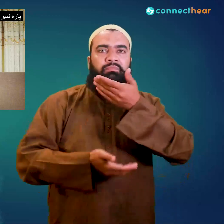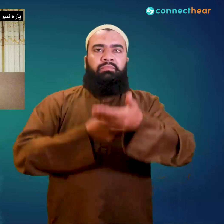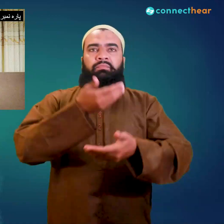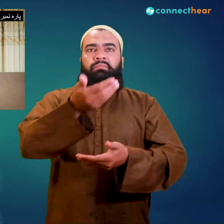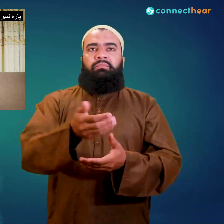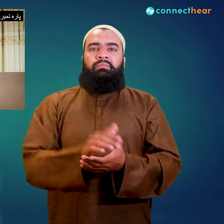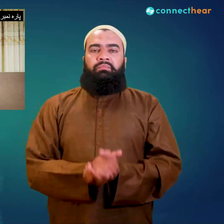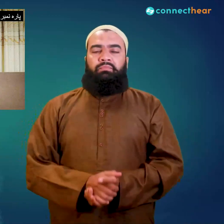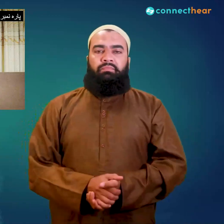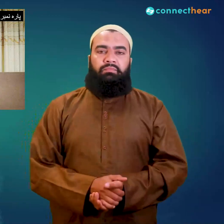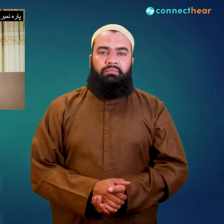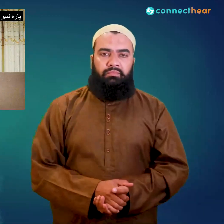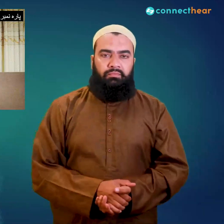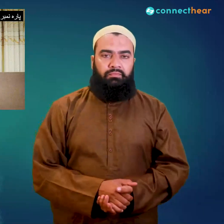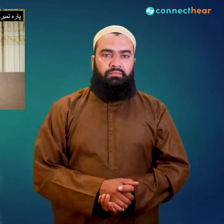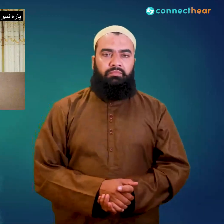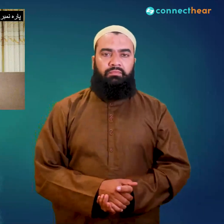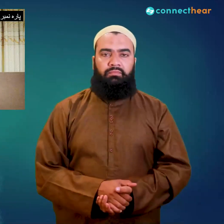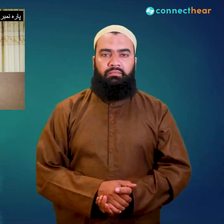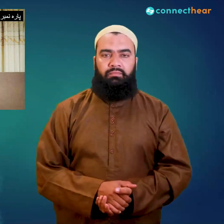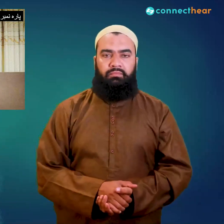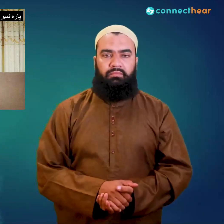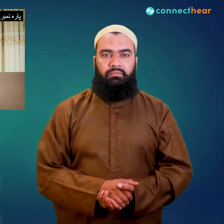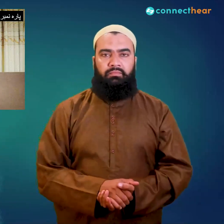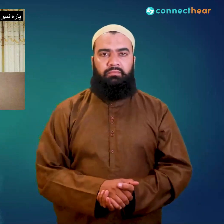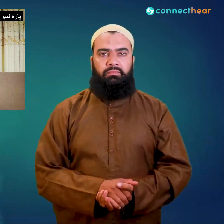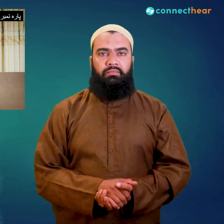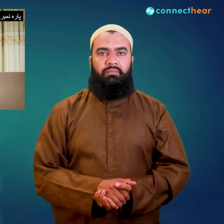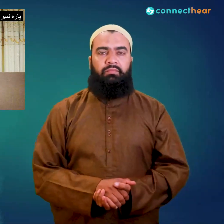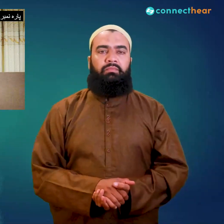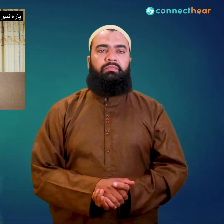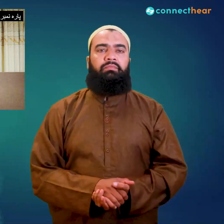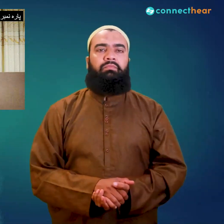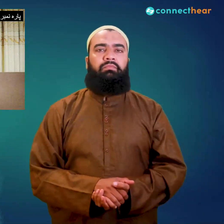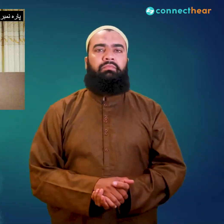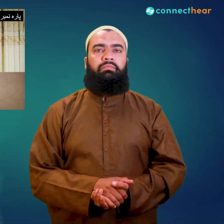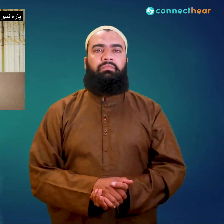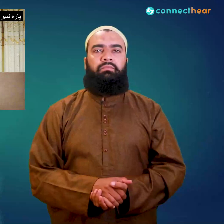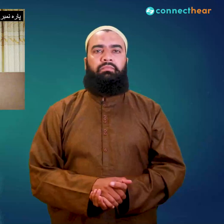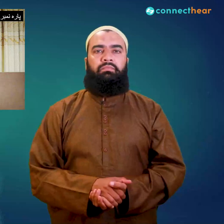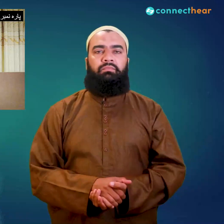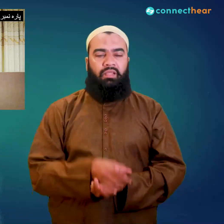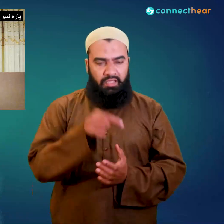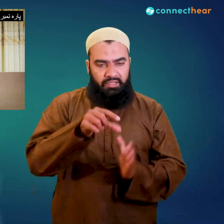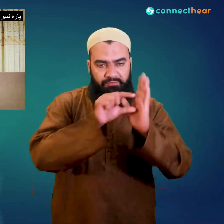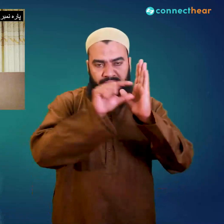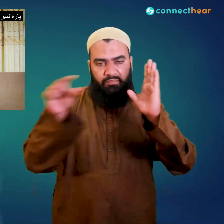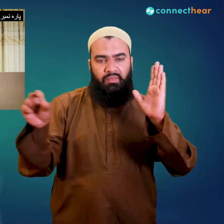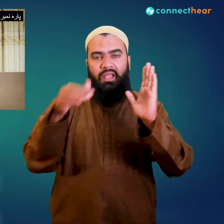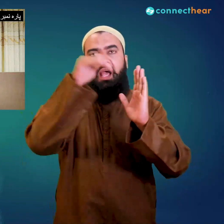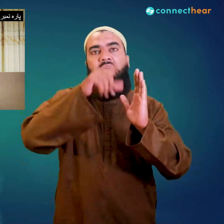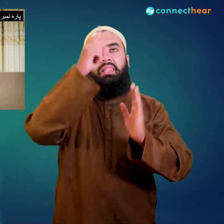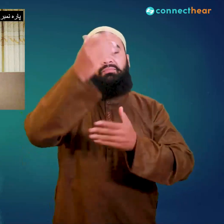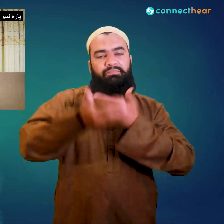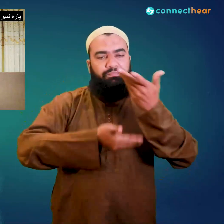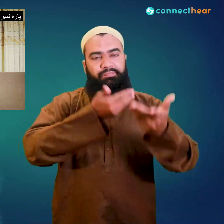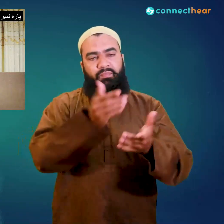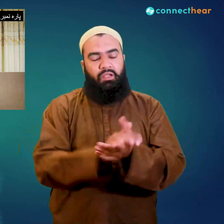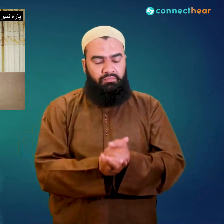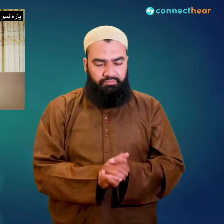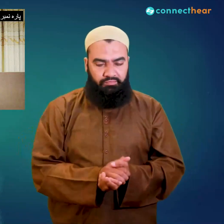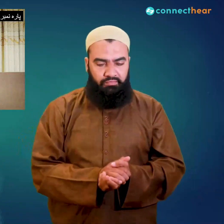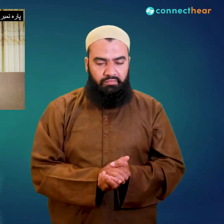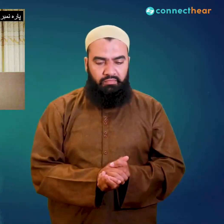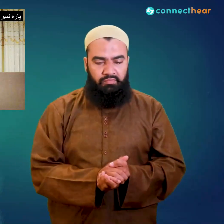83، قال بل سولت لکم انفسکم امرا۔ اس آیت میں واقعے کا یہ حصہ بیان کیا